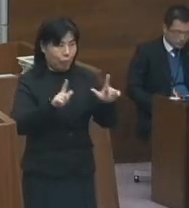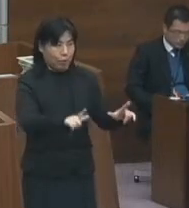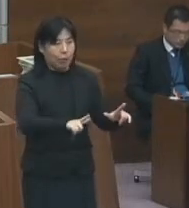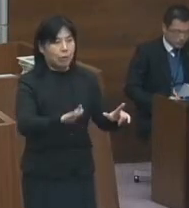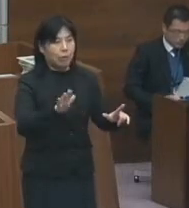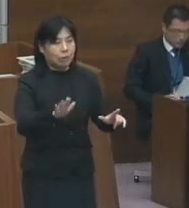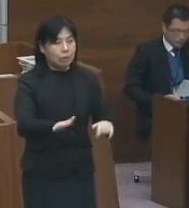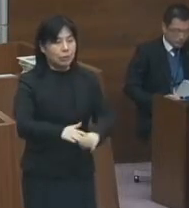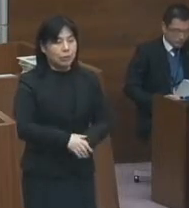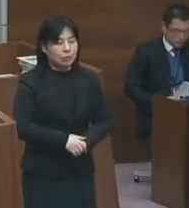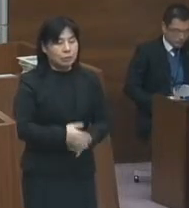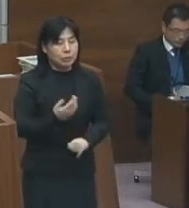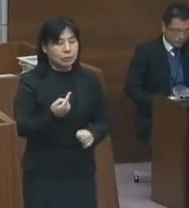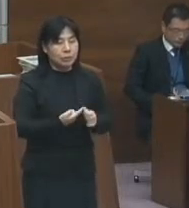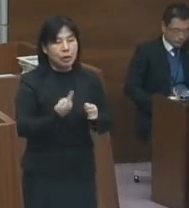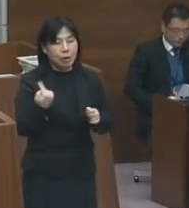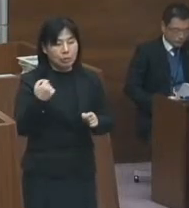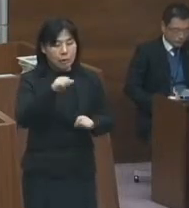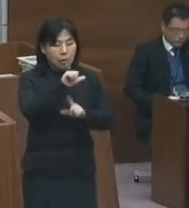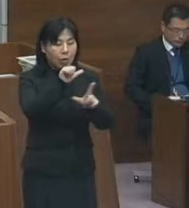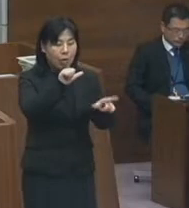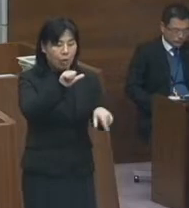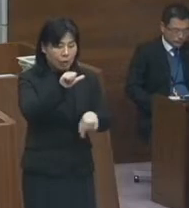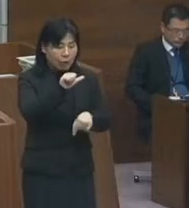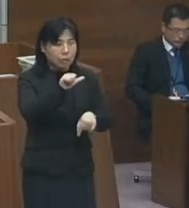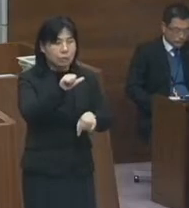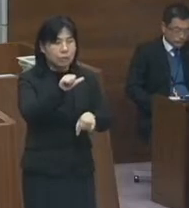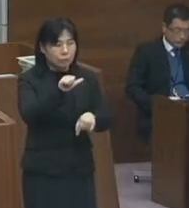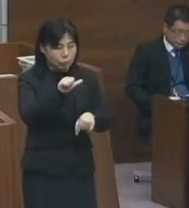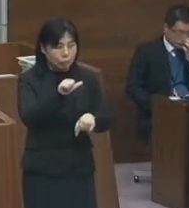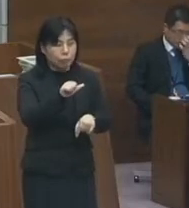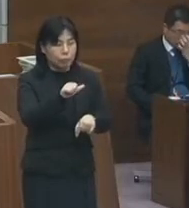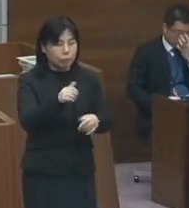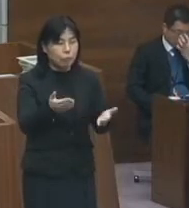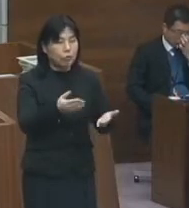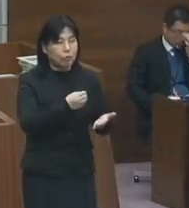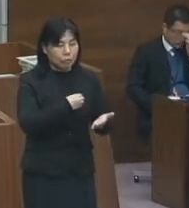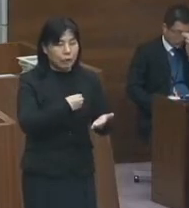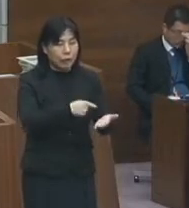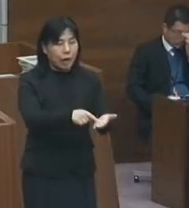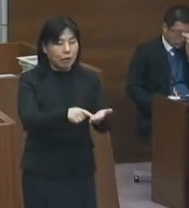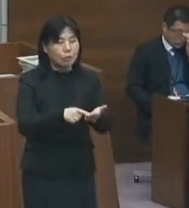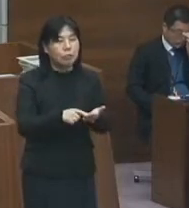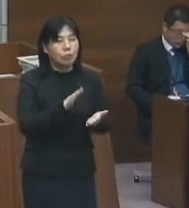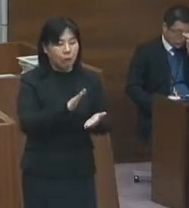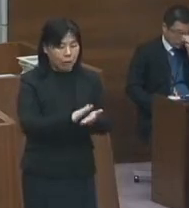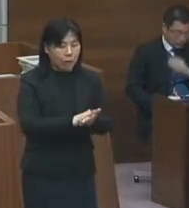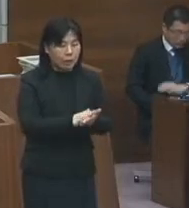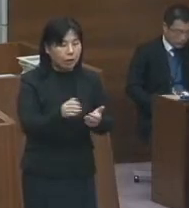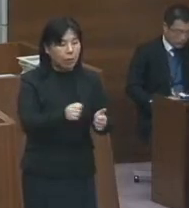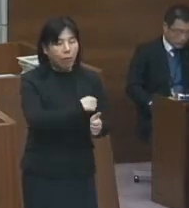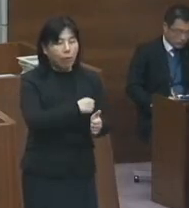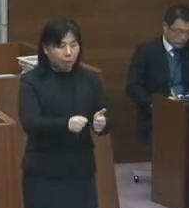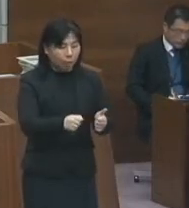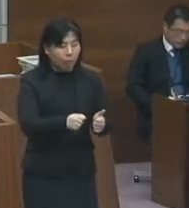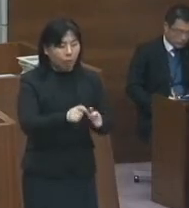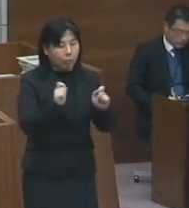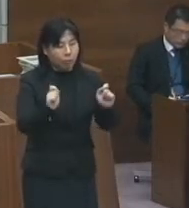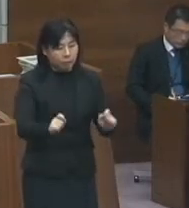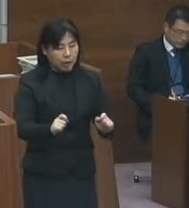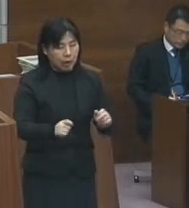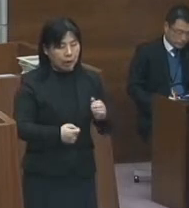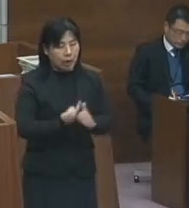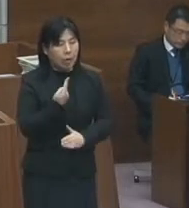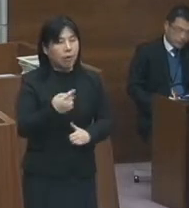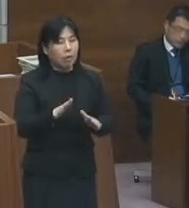ます。昨年5月、内部公益通報制度によりまして、元部長職の暴行事案が発覚をいたしました。その